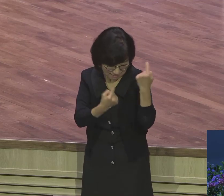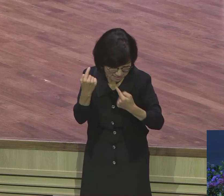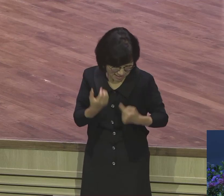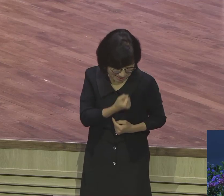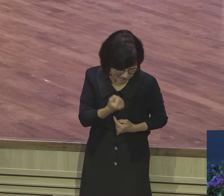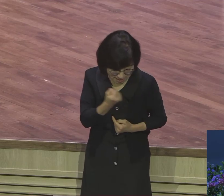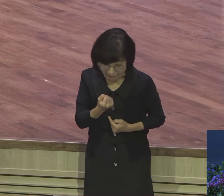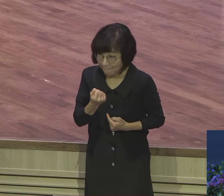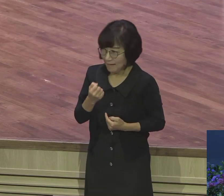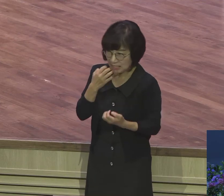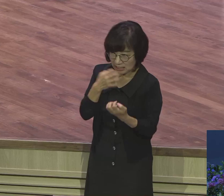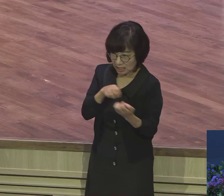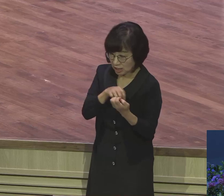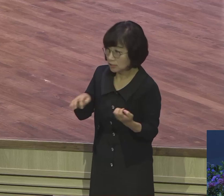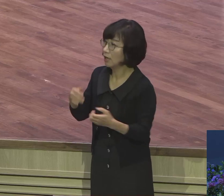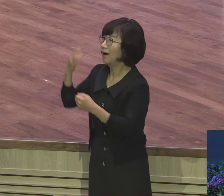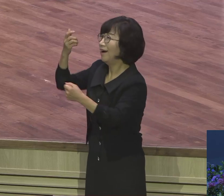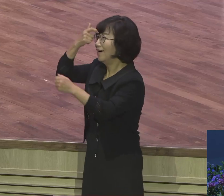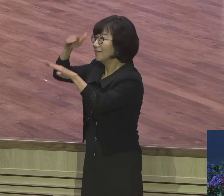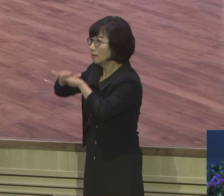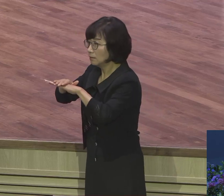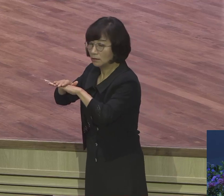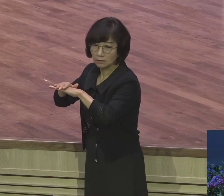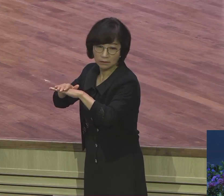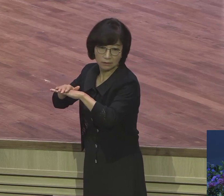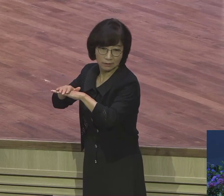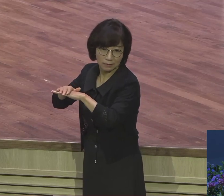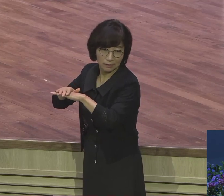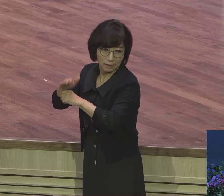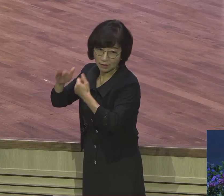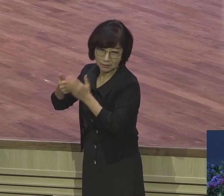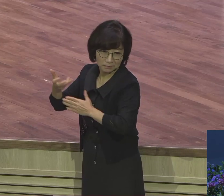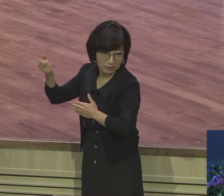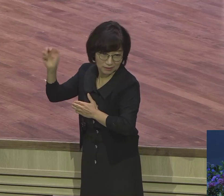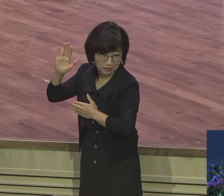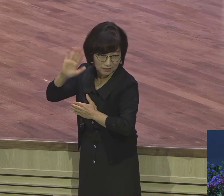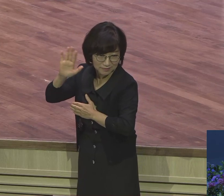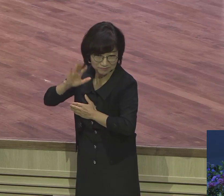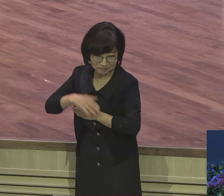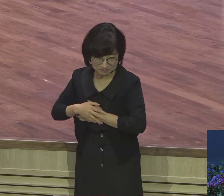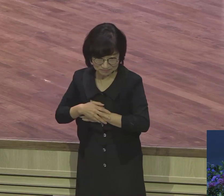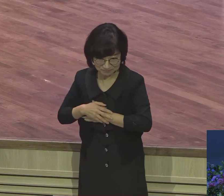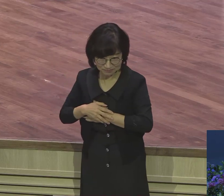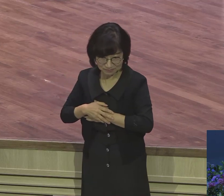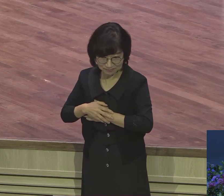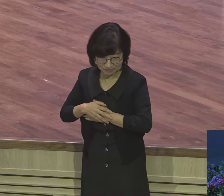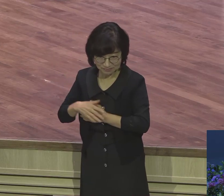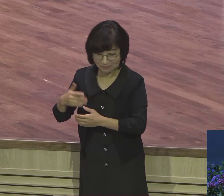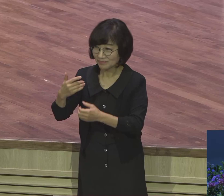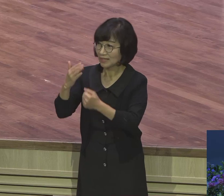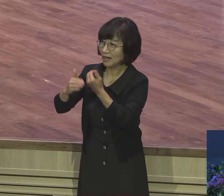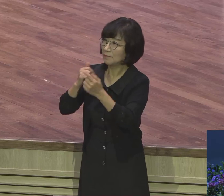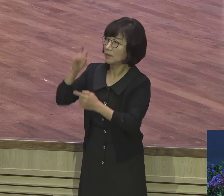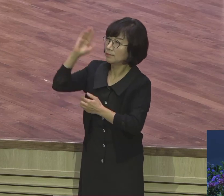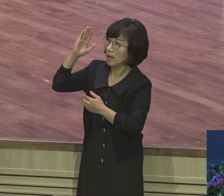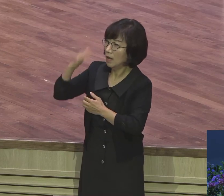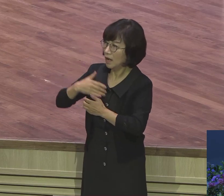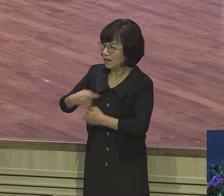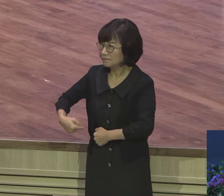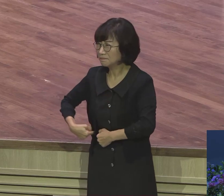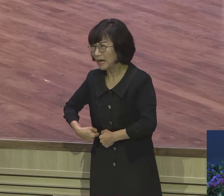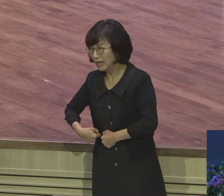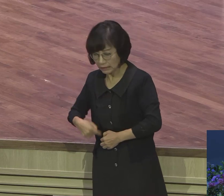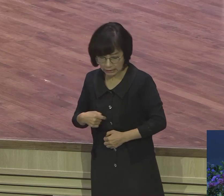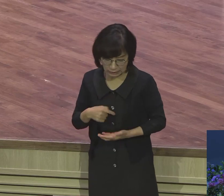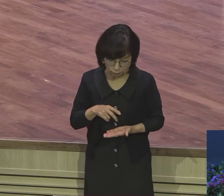예배 안 받겠다는 겁니다. 예배를 통해서 자신이 가지고 있는 문제가 다 진단되고 답이 나야 된단 말이에요. 예배